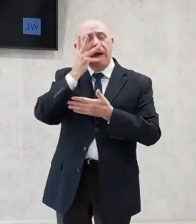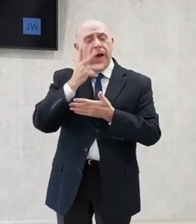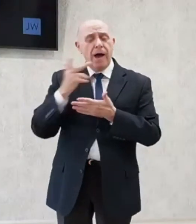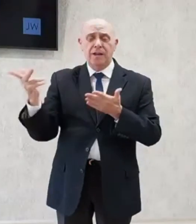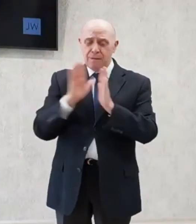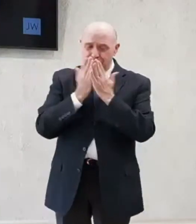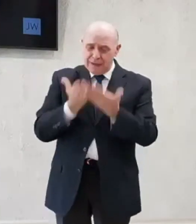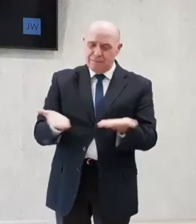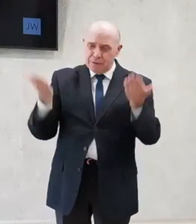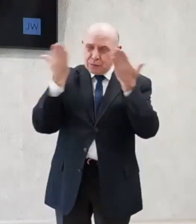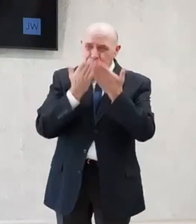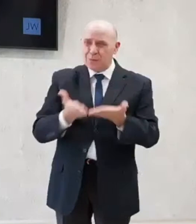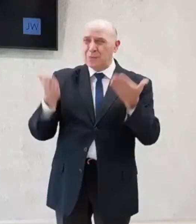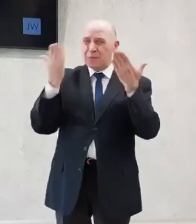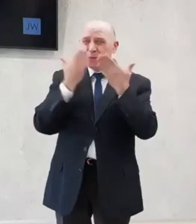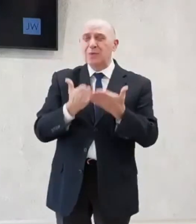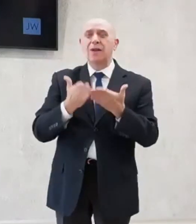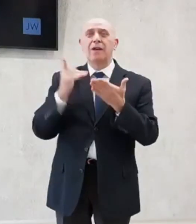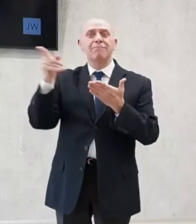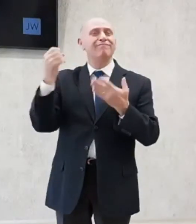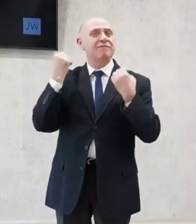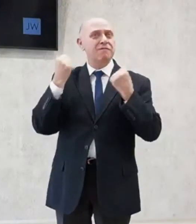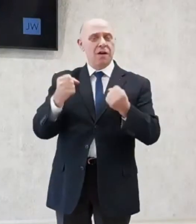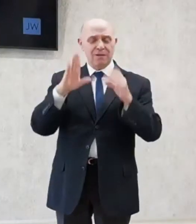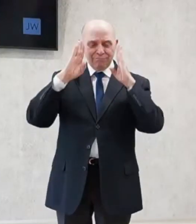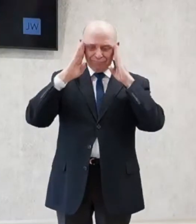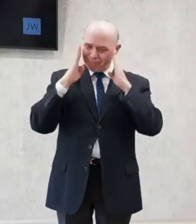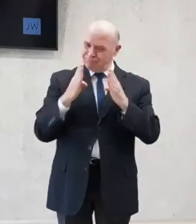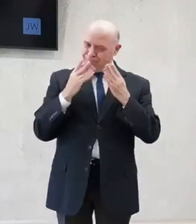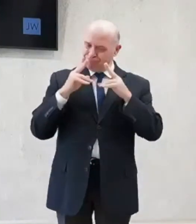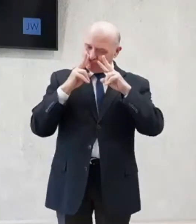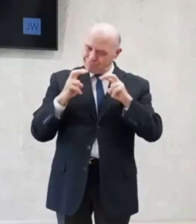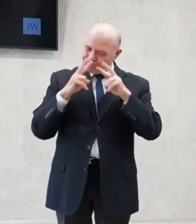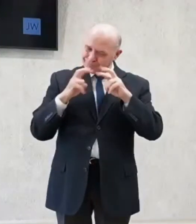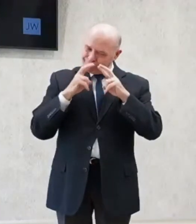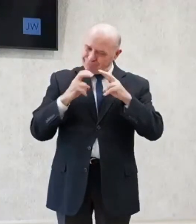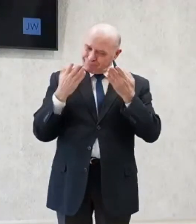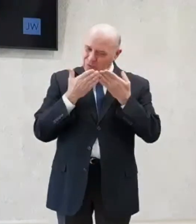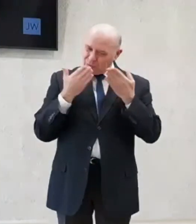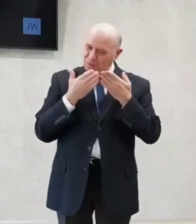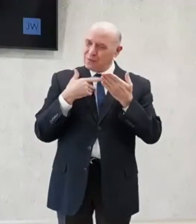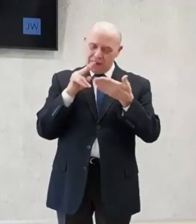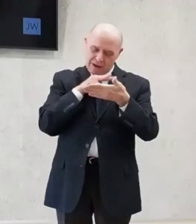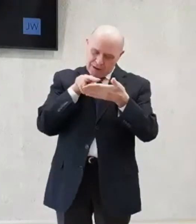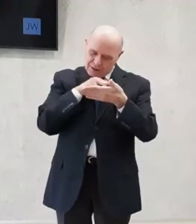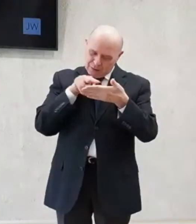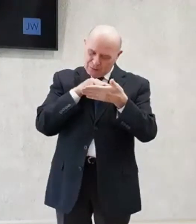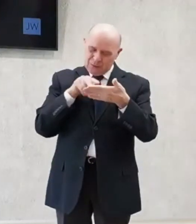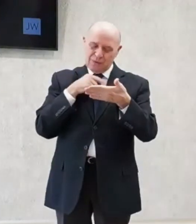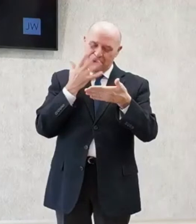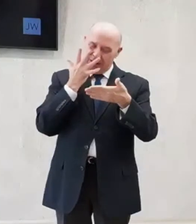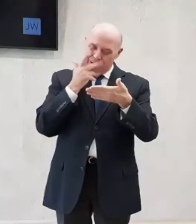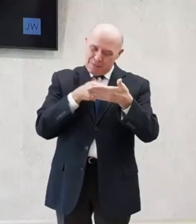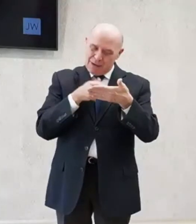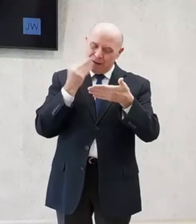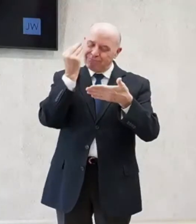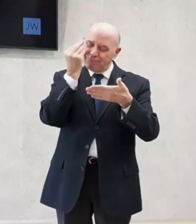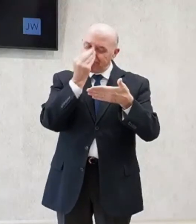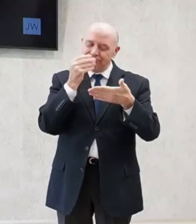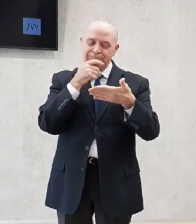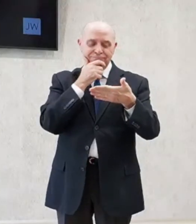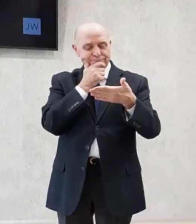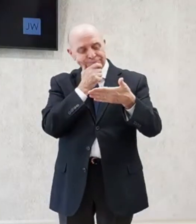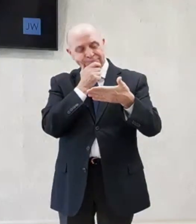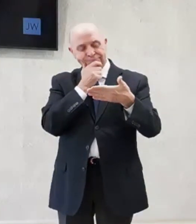era una studiosa della parola di Dio amava leggerla amava meditare sulle